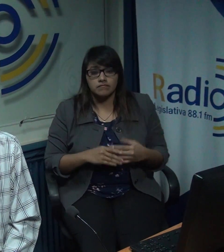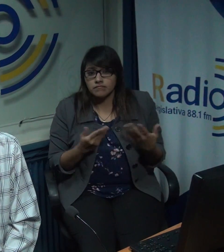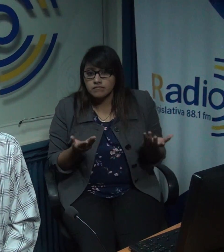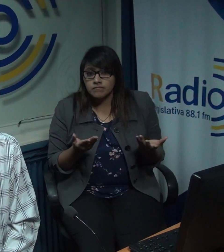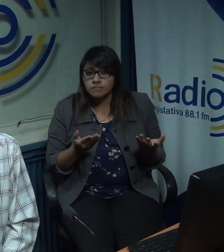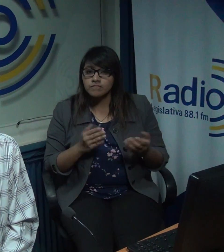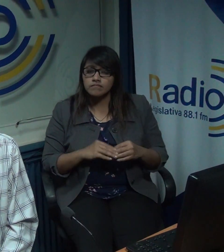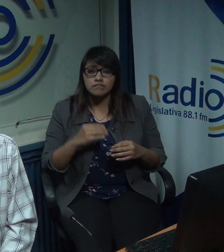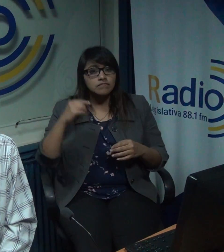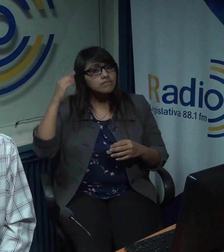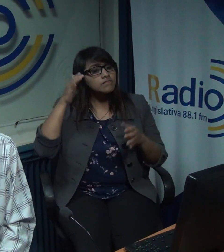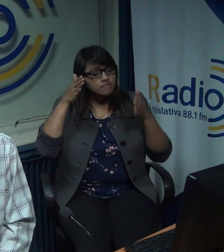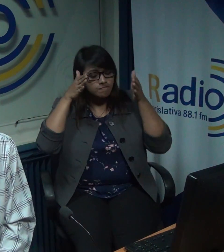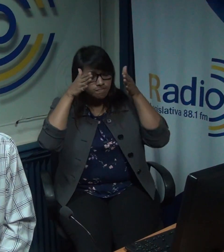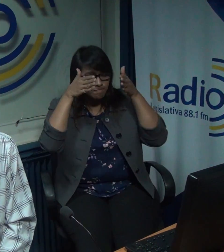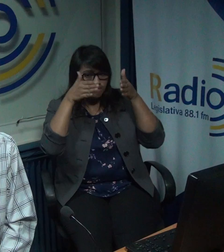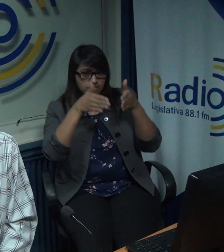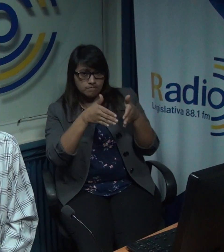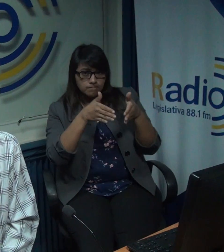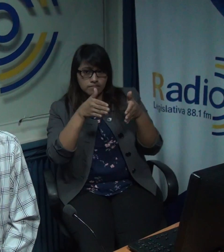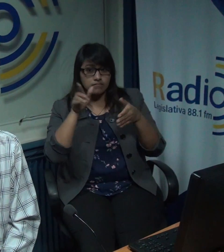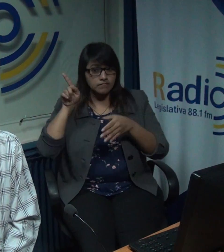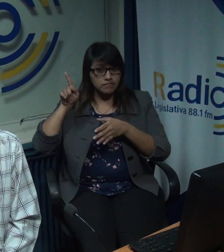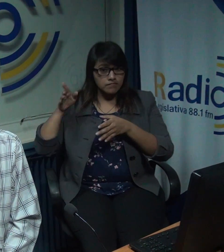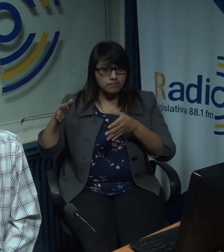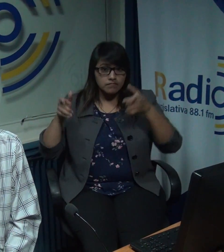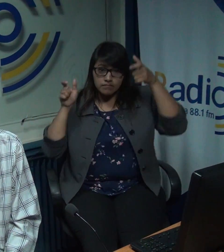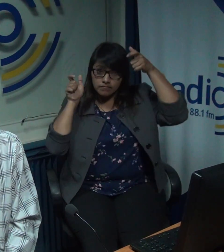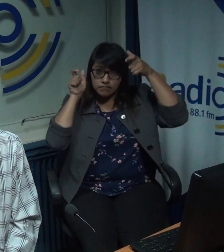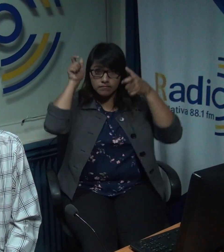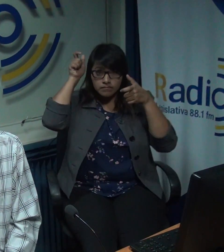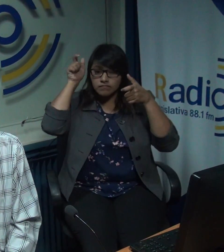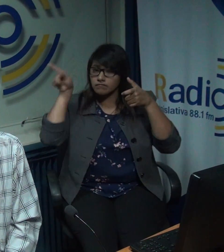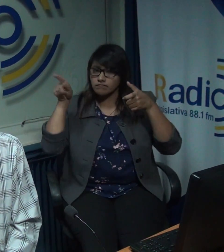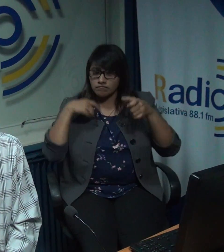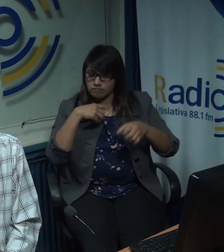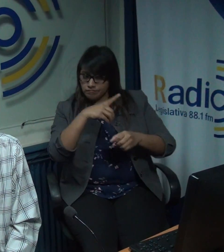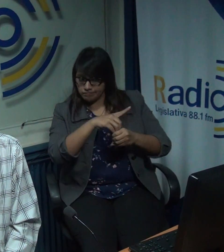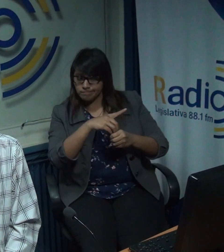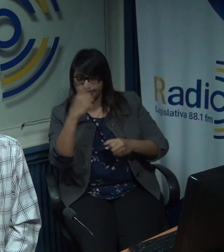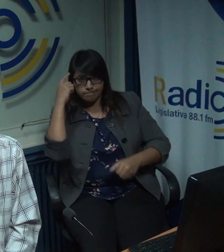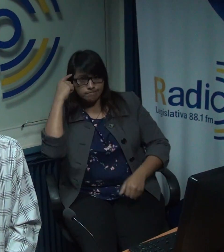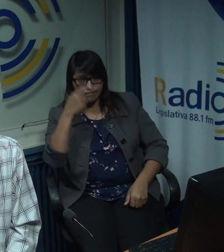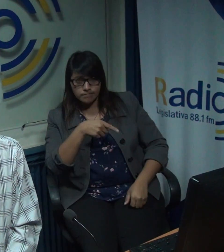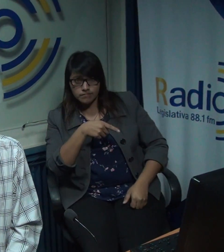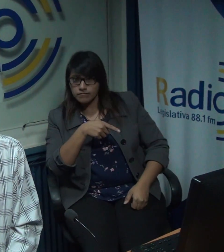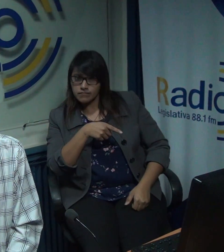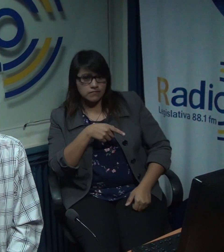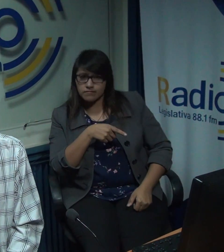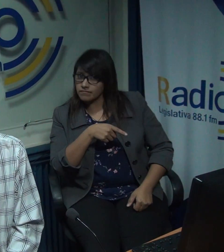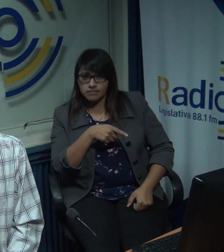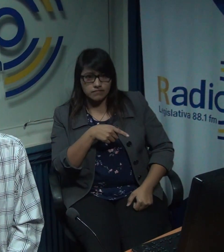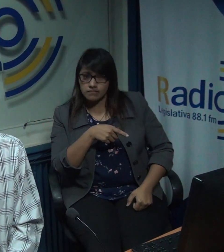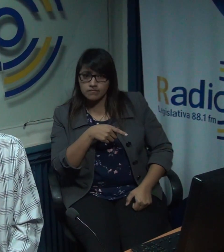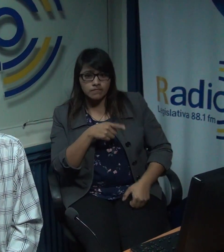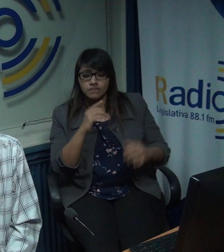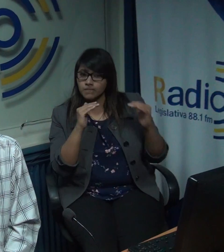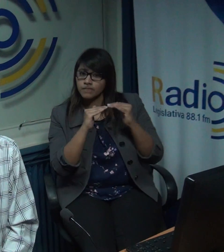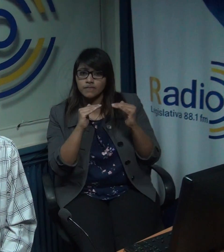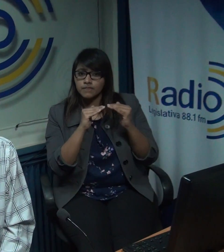el autismo, las Naciones Unidas no lo considera como una discapacidad, en realidad no tampoco